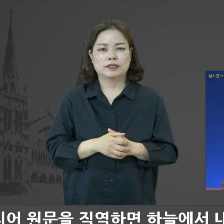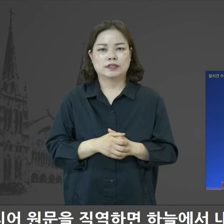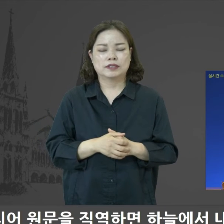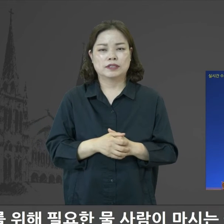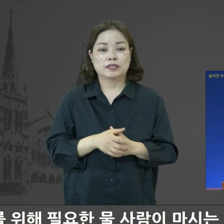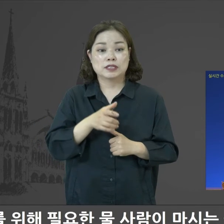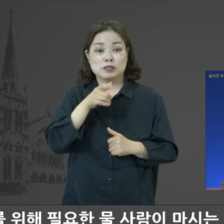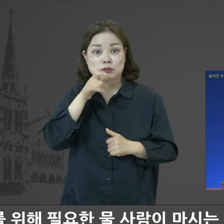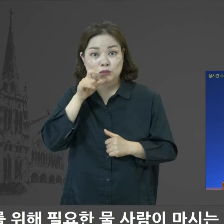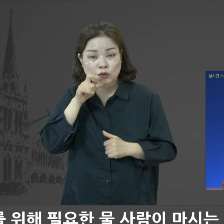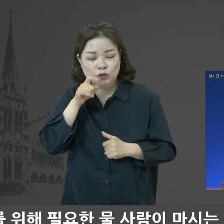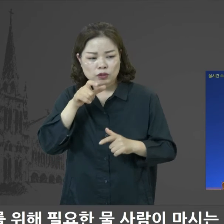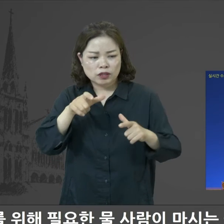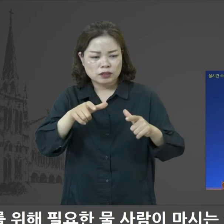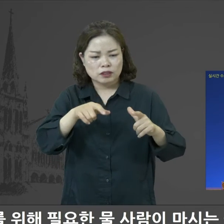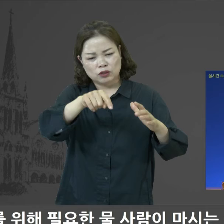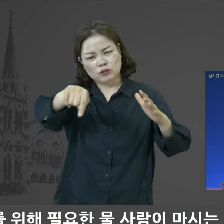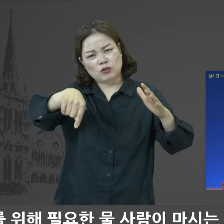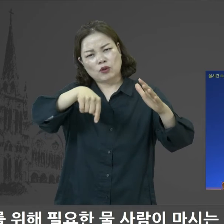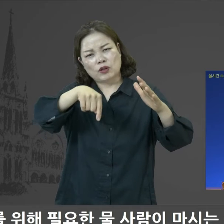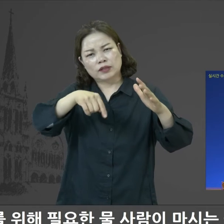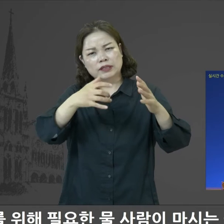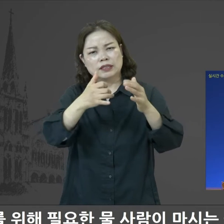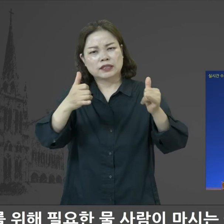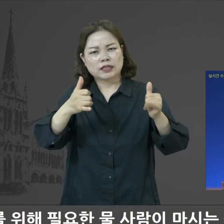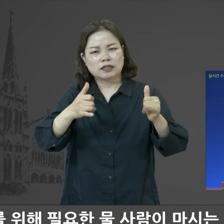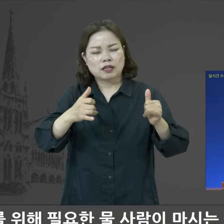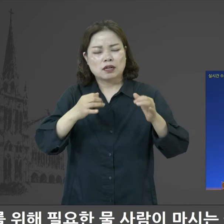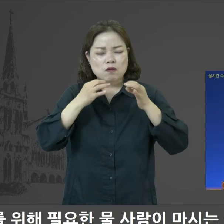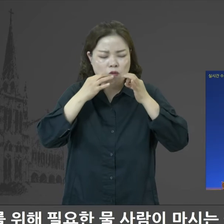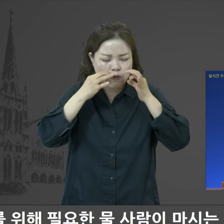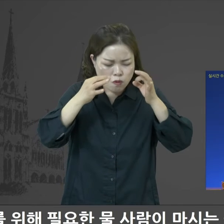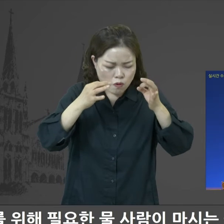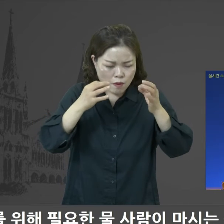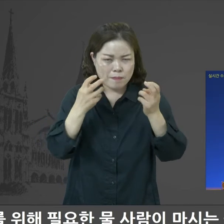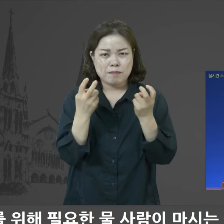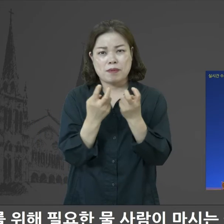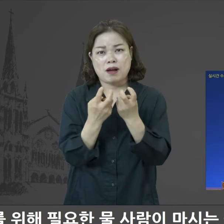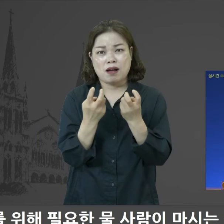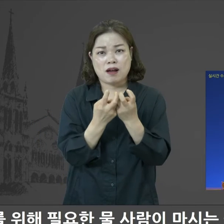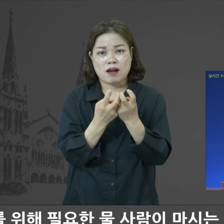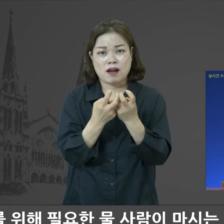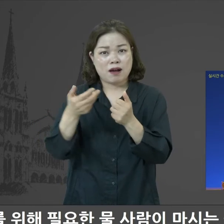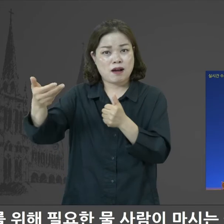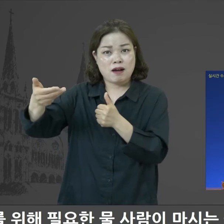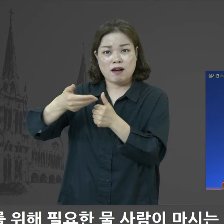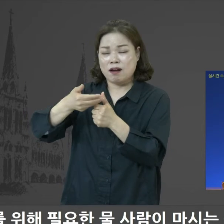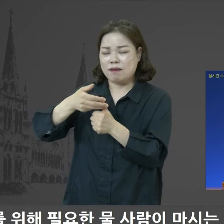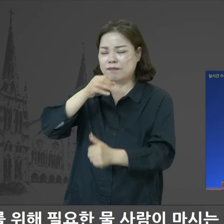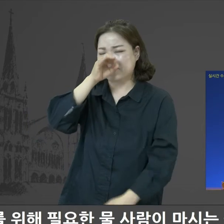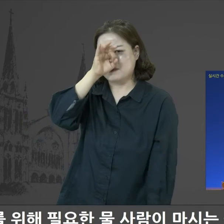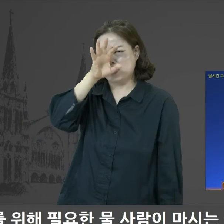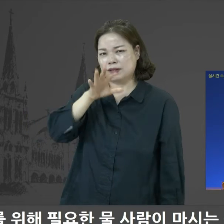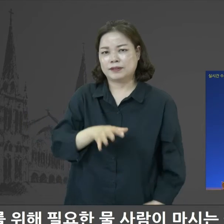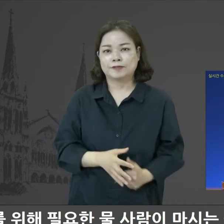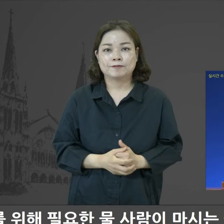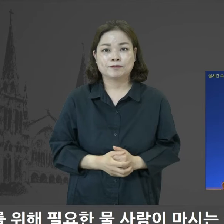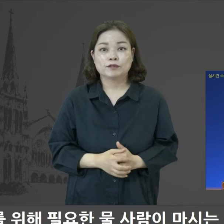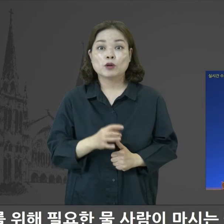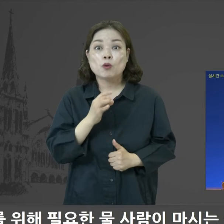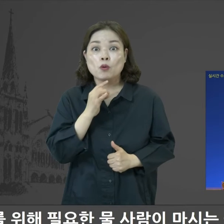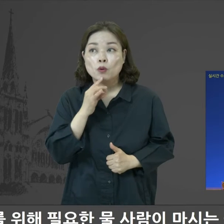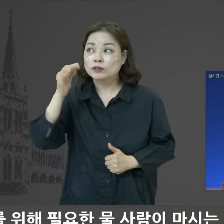이 물이 지형적인 조건으로 인해서 인간적인 노력이나 인위적인 방법으로는 공급이 안 됩니다.